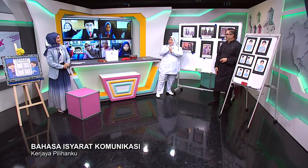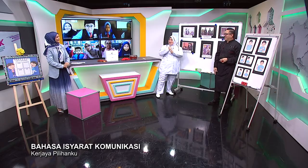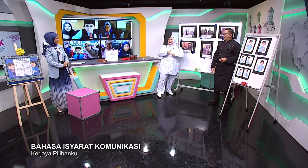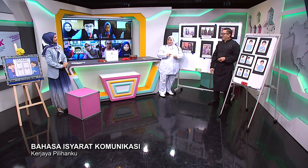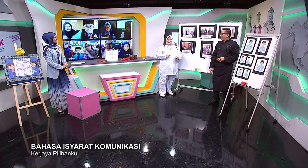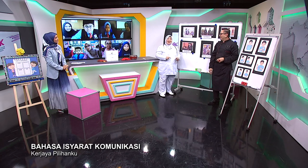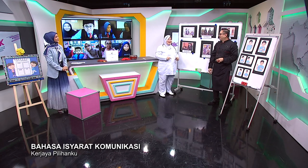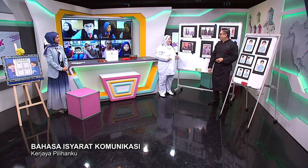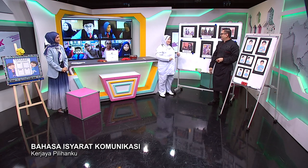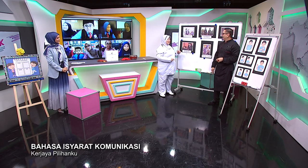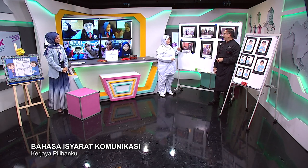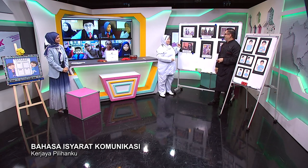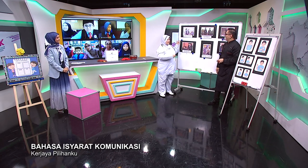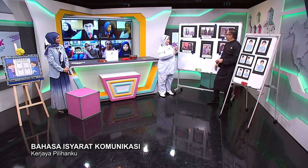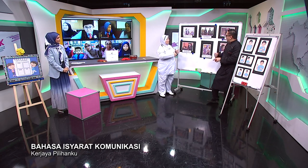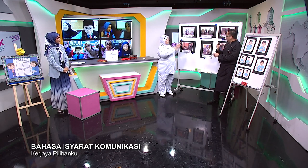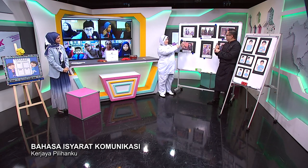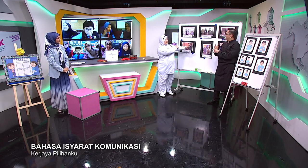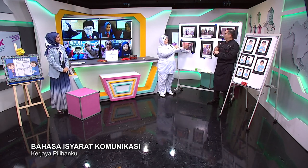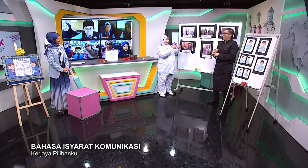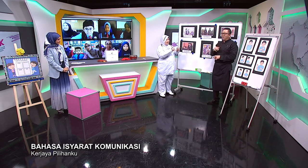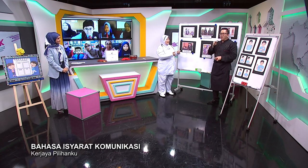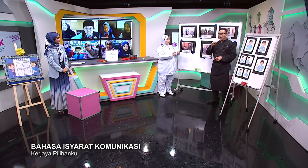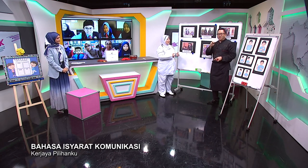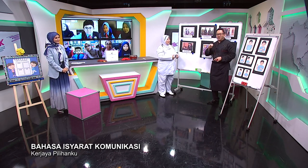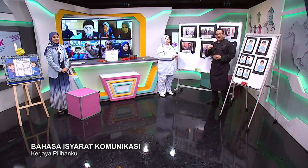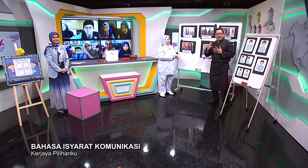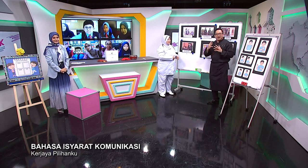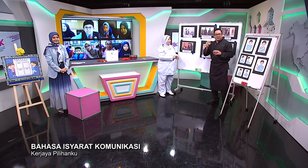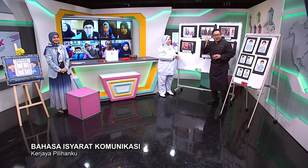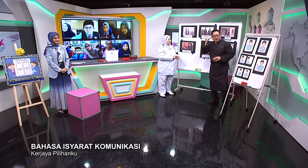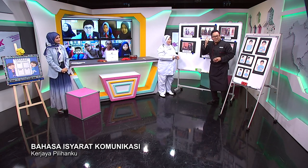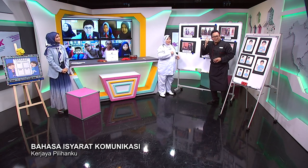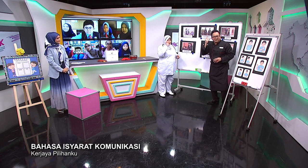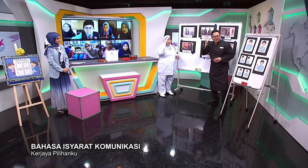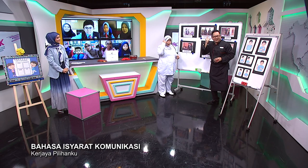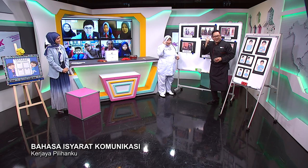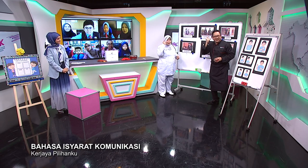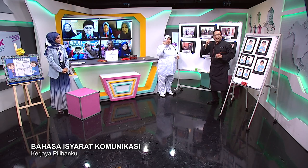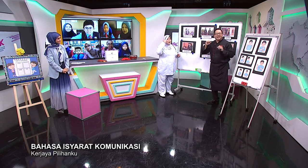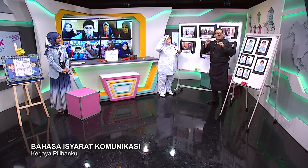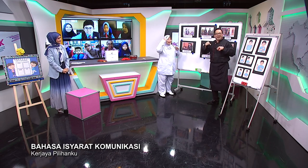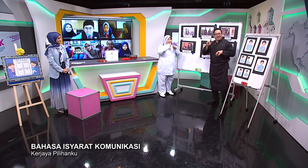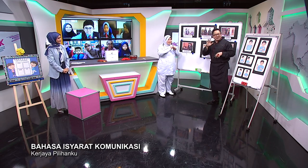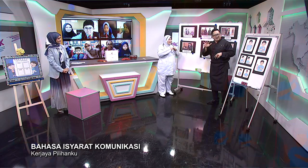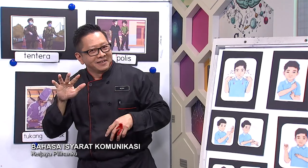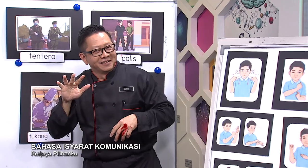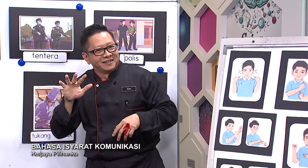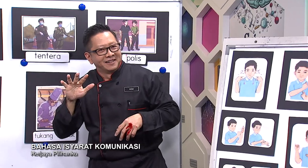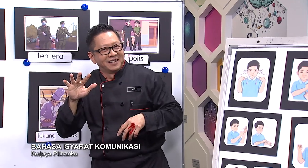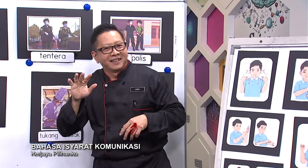betul. Okey. Bagus. Murid-murid dah faham? Sudah faham. Dah boleh